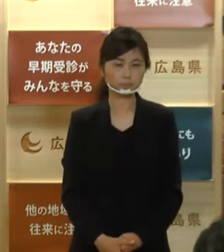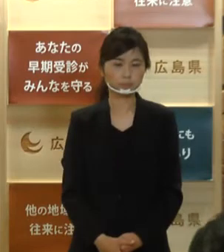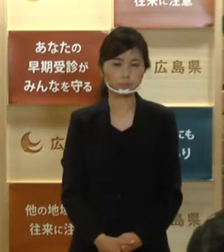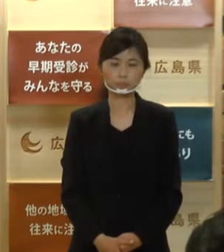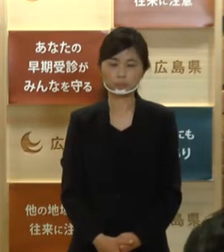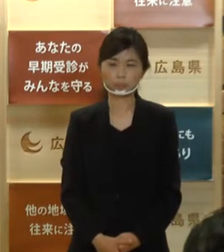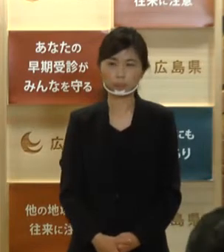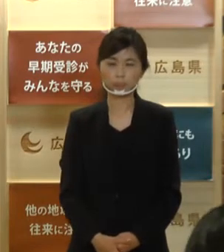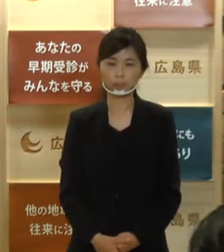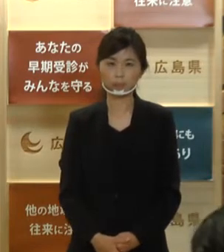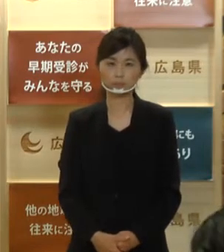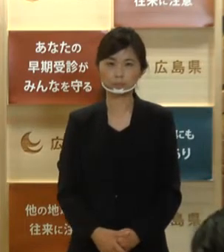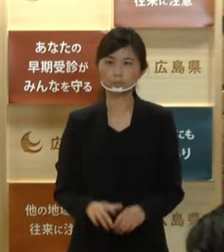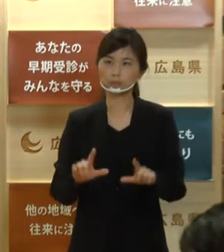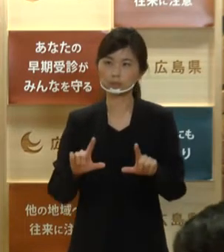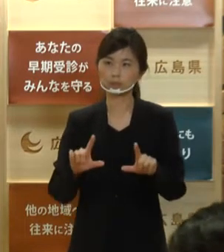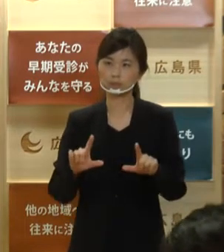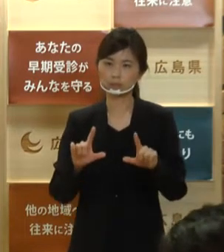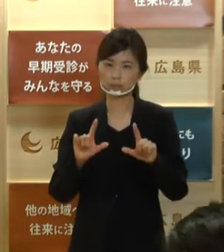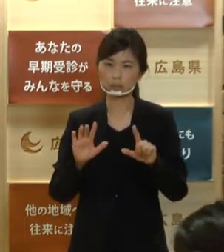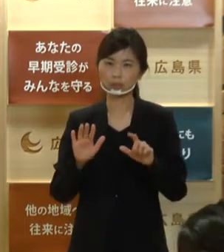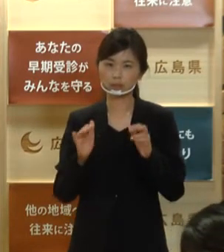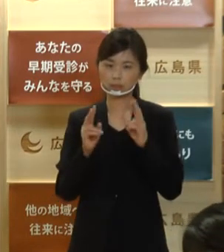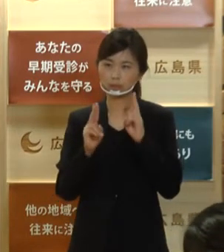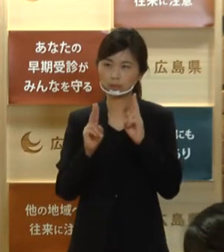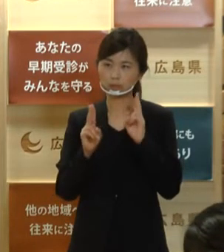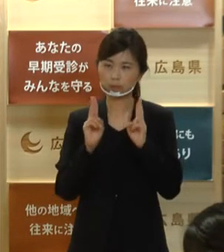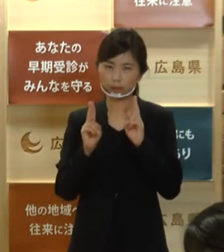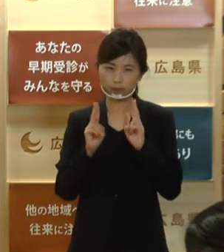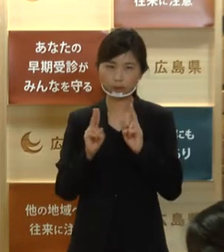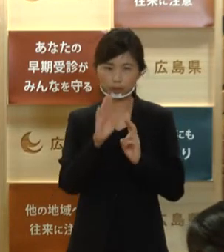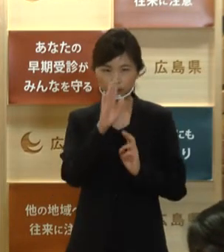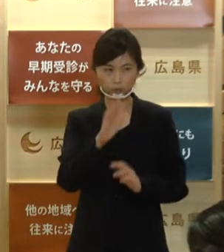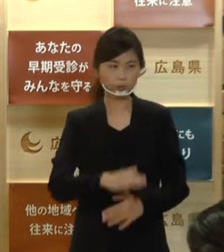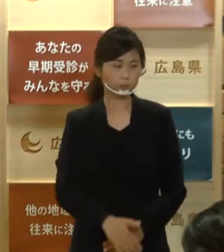この件について質問のある者はお願いいたします。